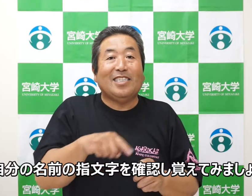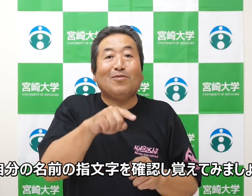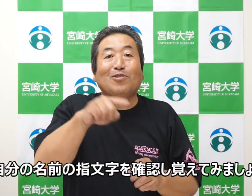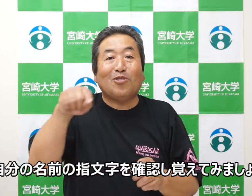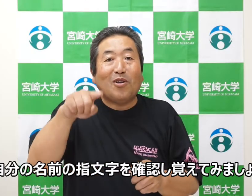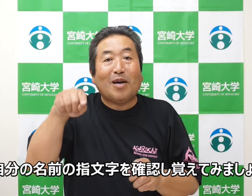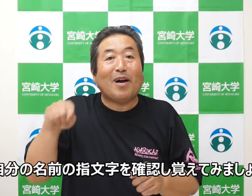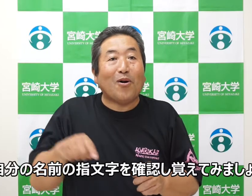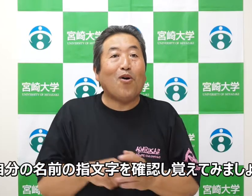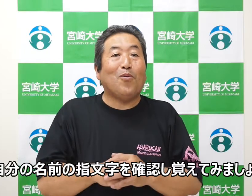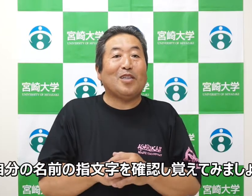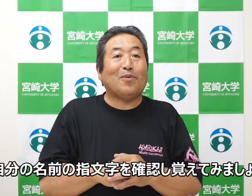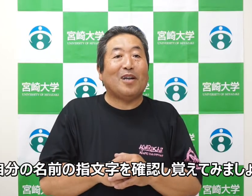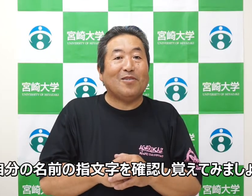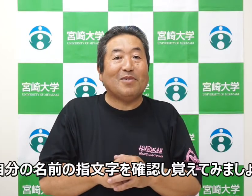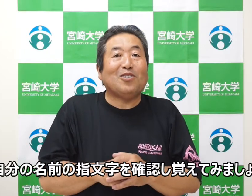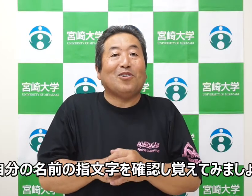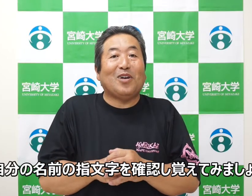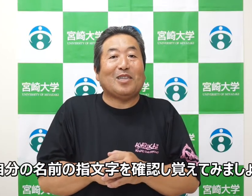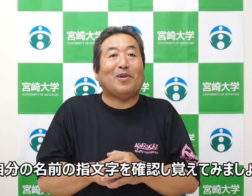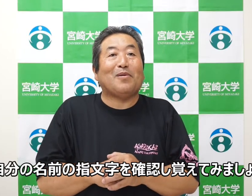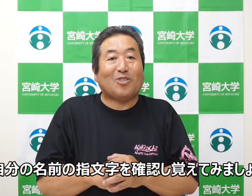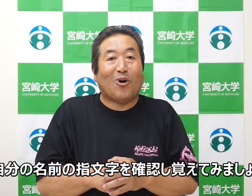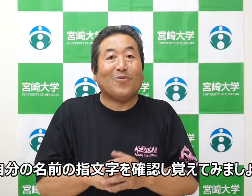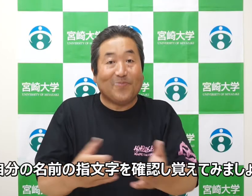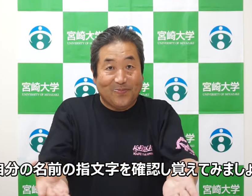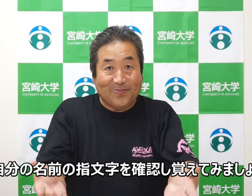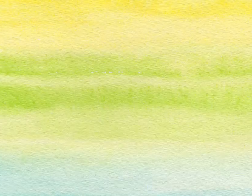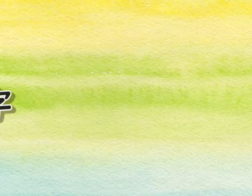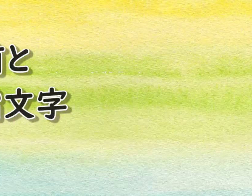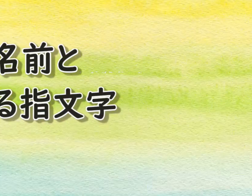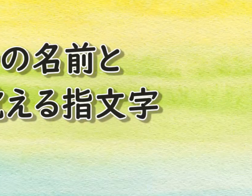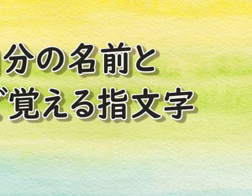分の名前を覚えてもらう。まずそれをやってもらいましょう。